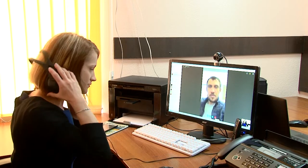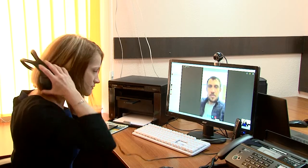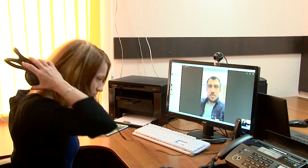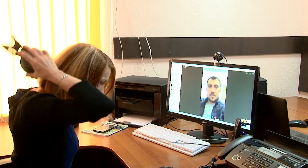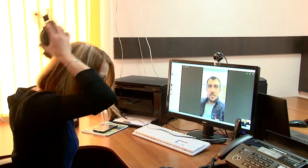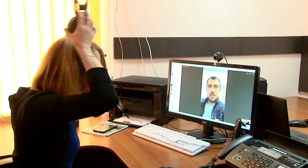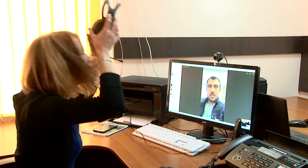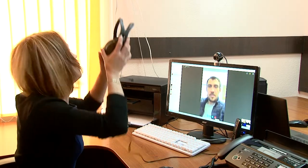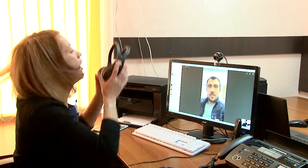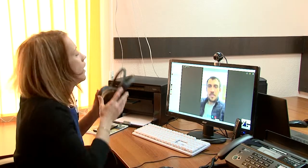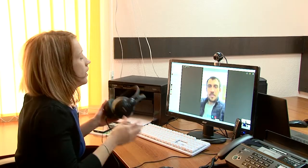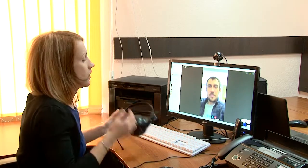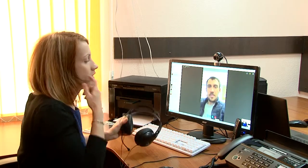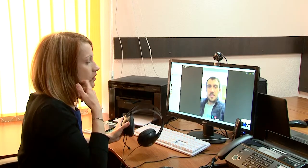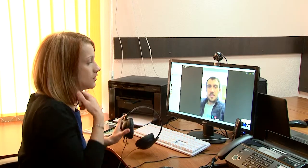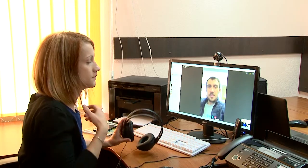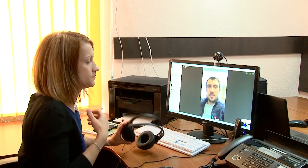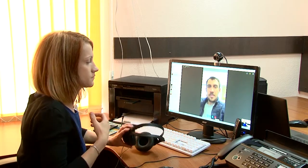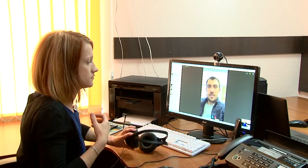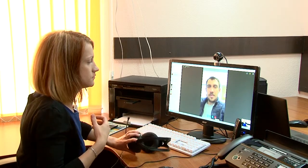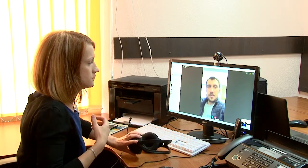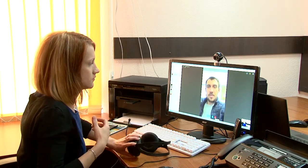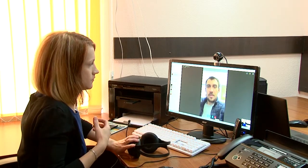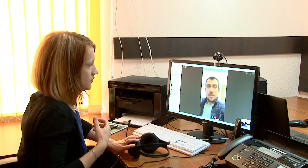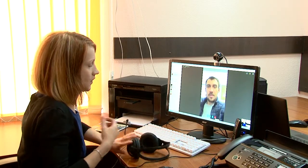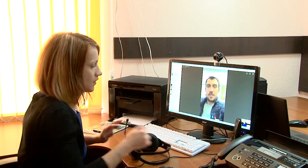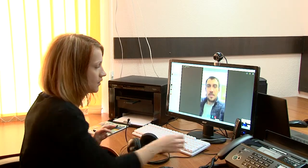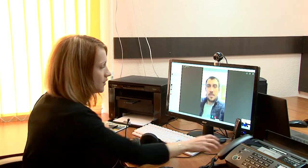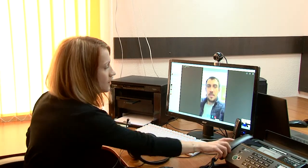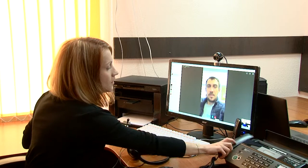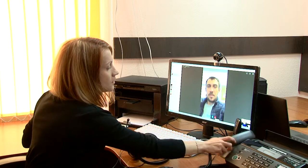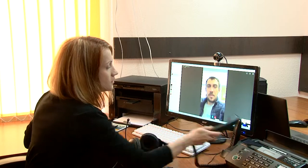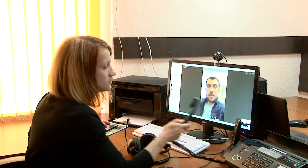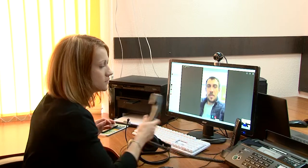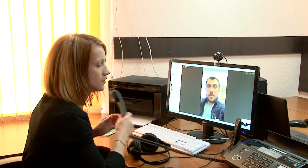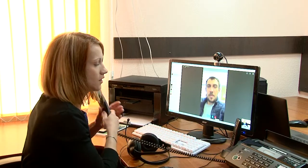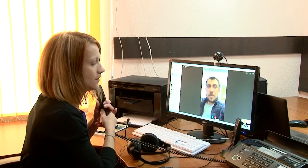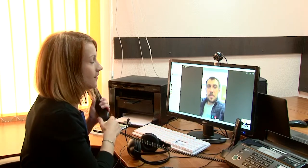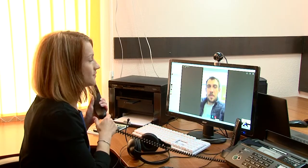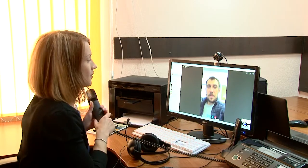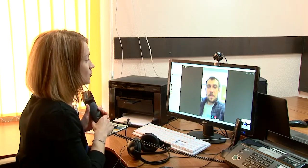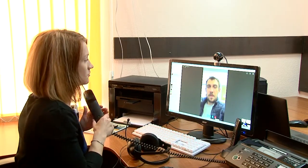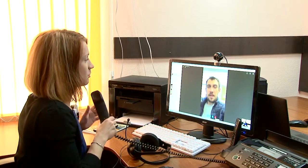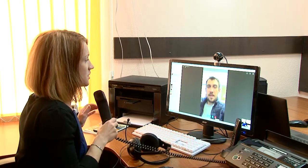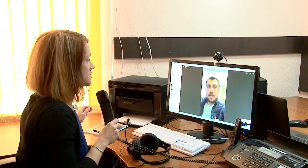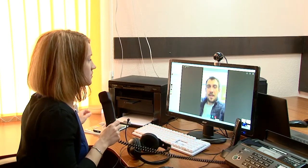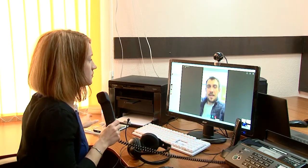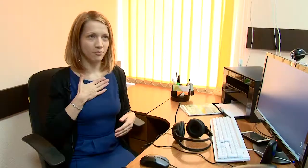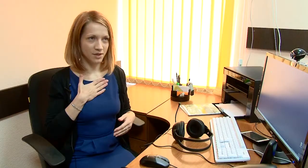недавно, специалисты уже помогли немалому количеству людей. В ближайшем будущем диспетчерскую службу планируют сделать круглосуточной. Мы